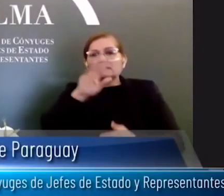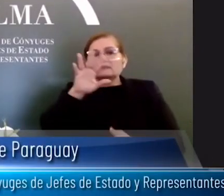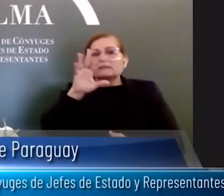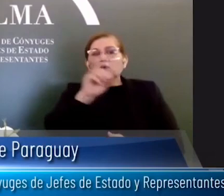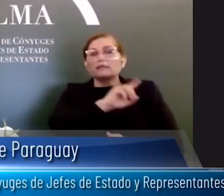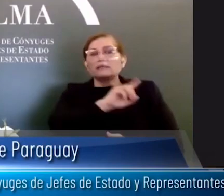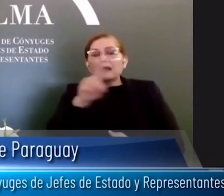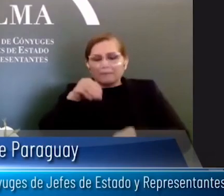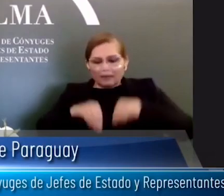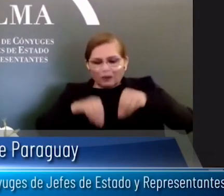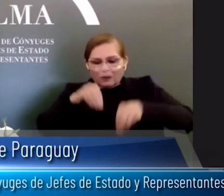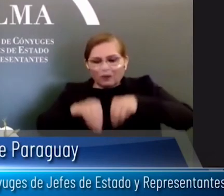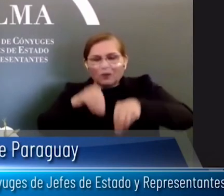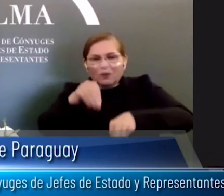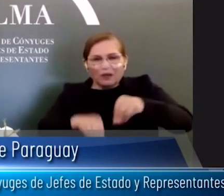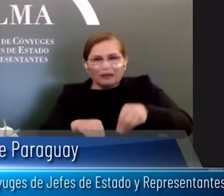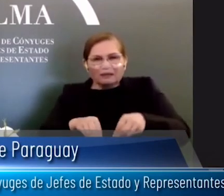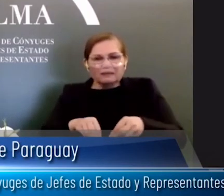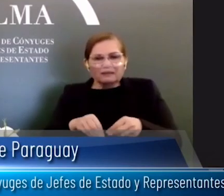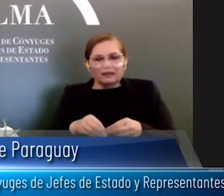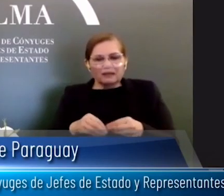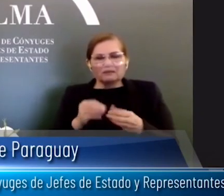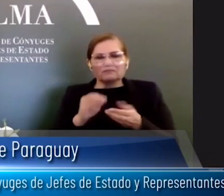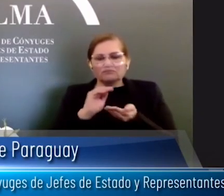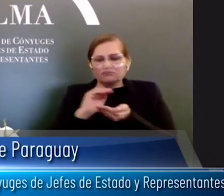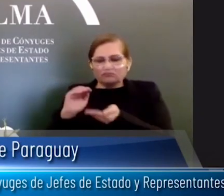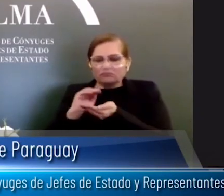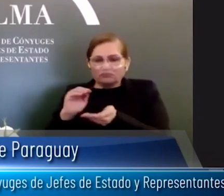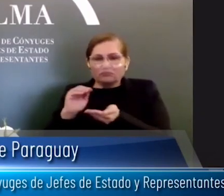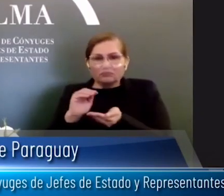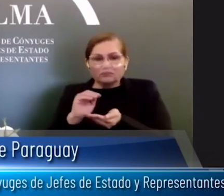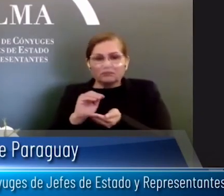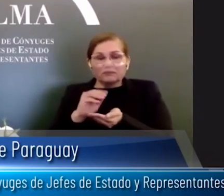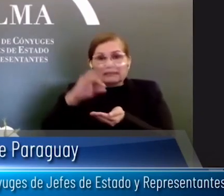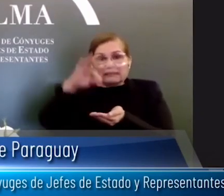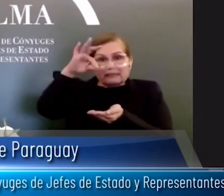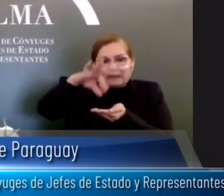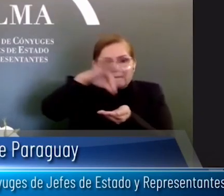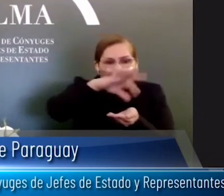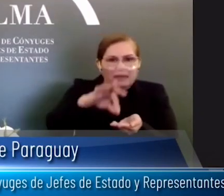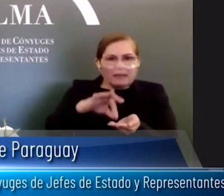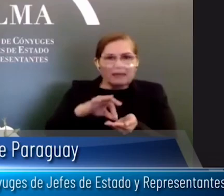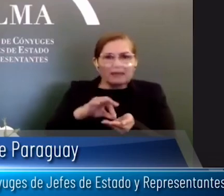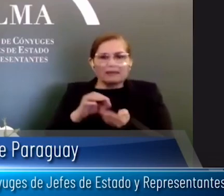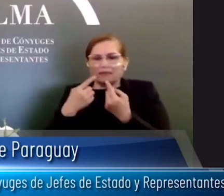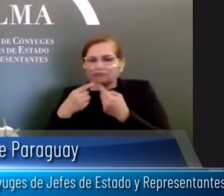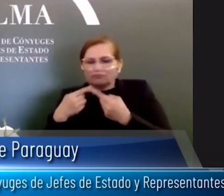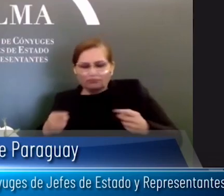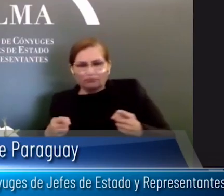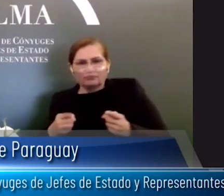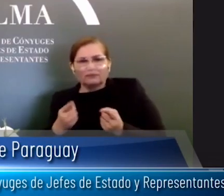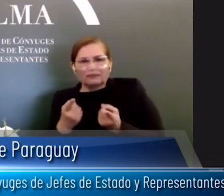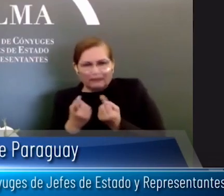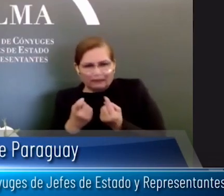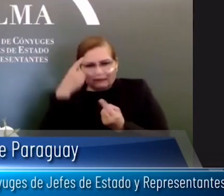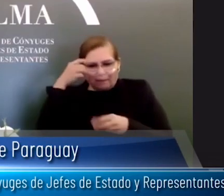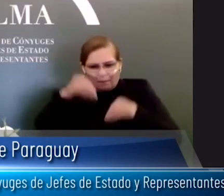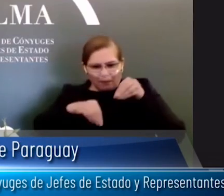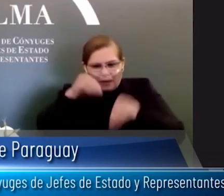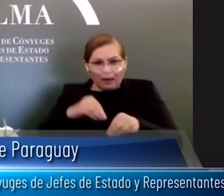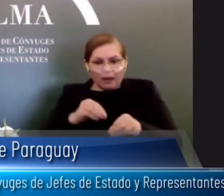50.000 huertas, mediante el cual se distribuyeron kits de semillas, insumos y asistencia